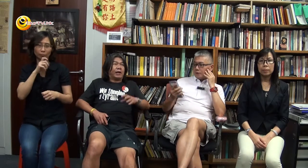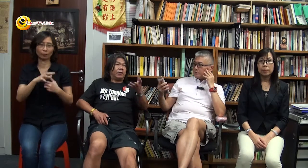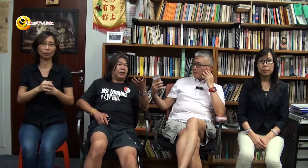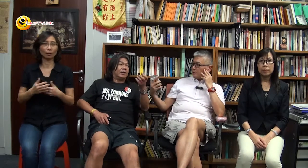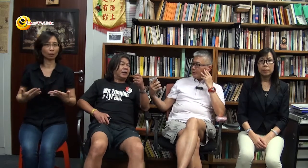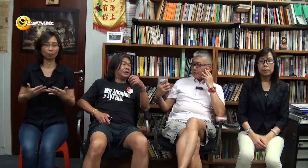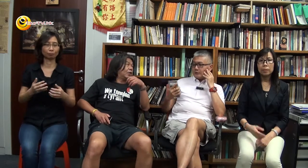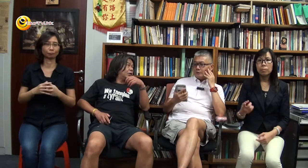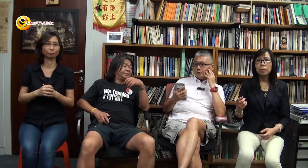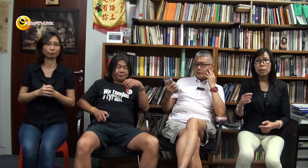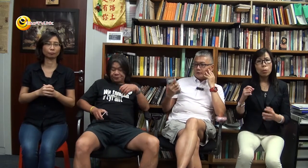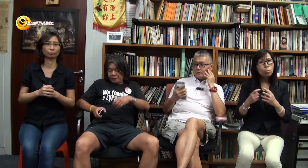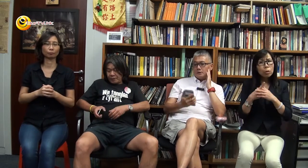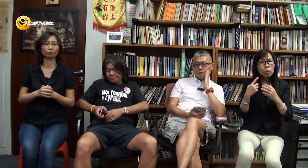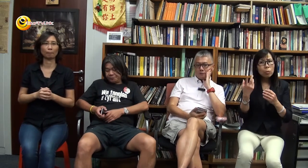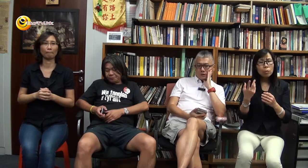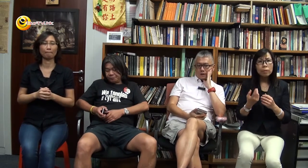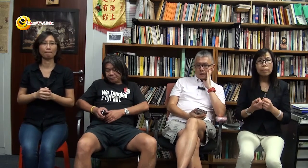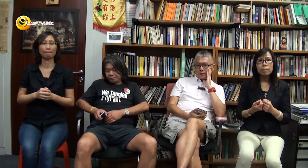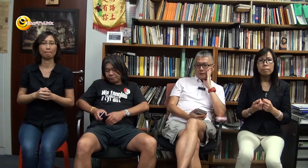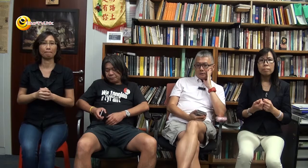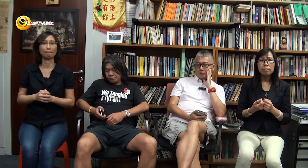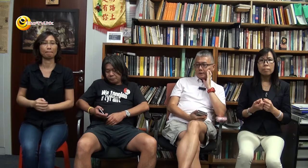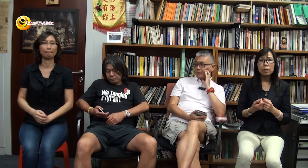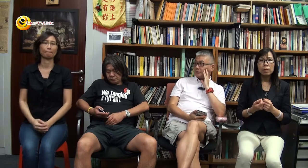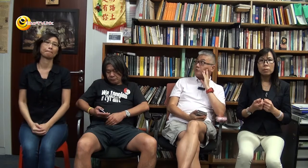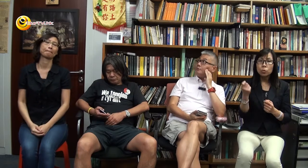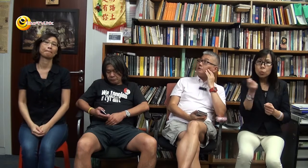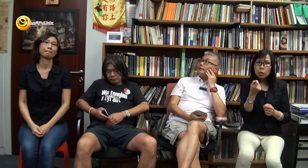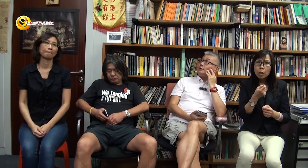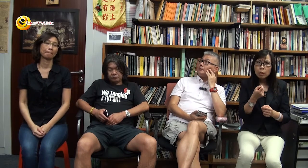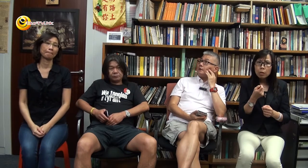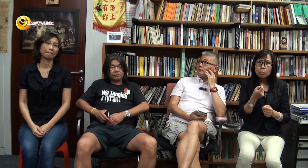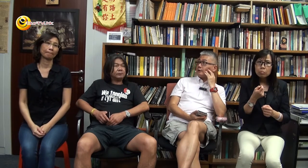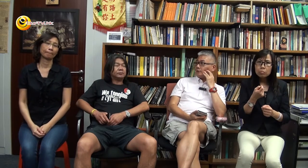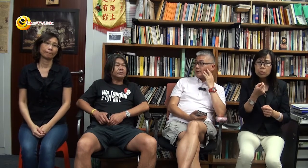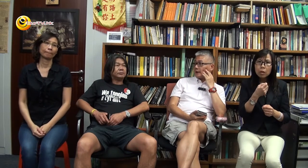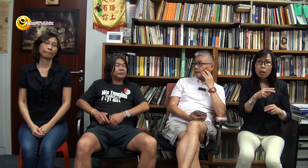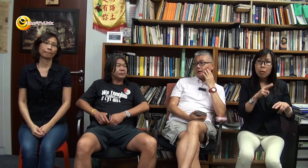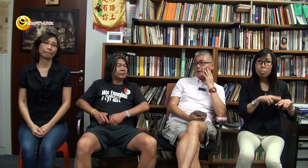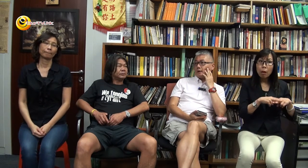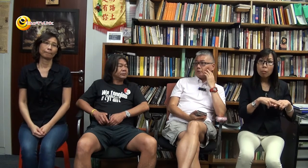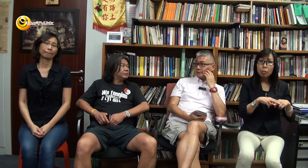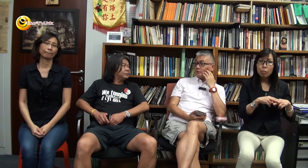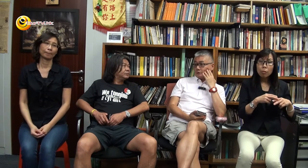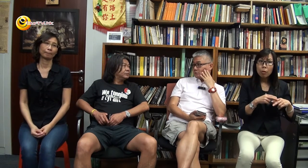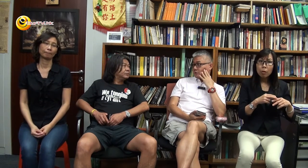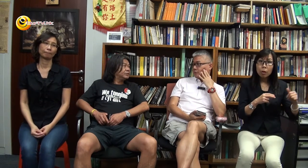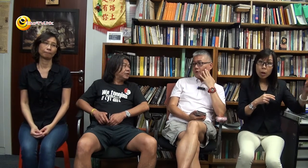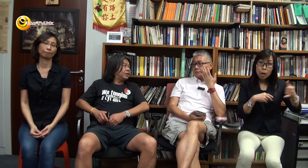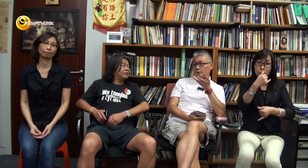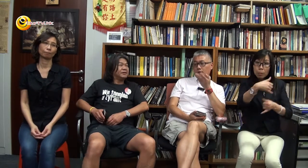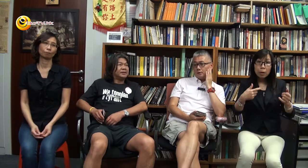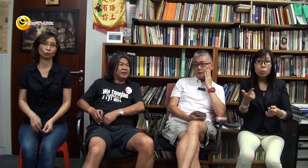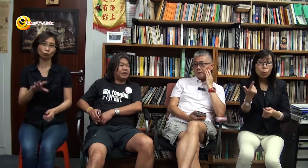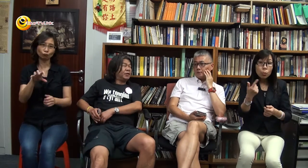嘢得意喎，同埋有樣嘢好得意喎，有樣嘢好得意喎。最近又唔知上面多翻啲人咧落嚟揾我哋傾偈咧，就收料喎。